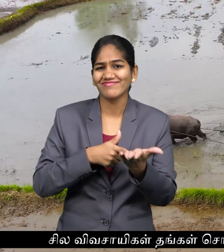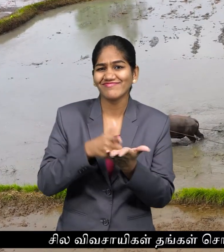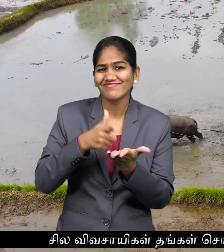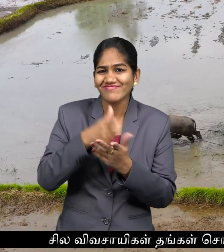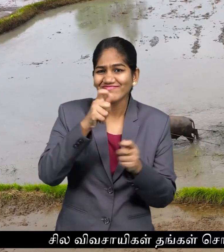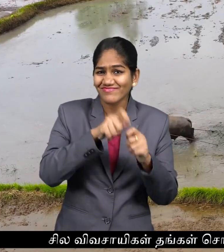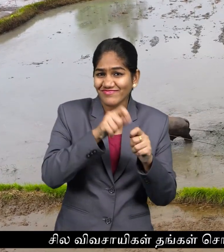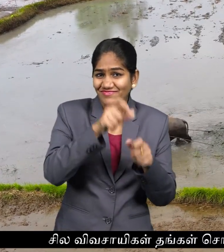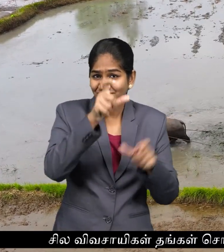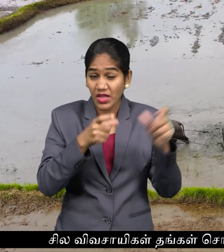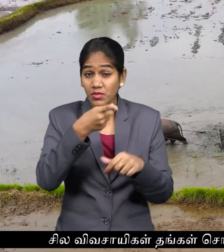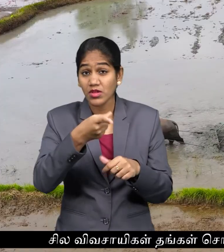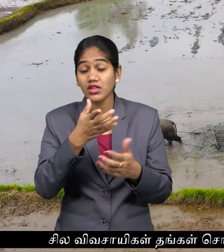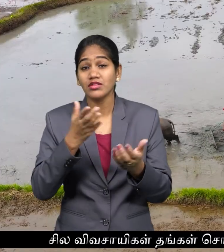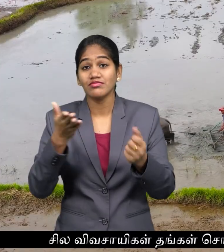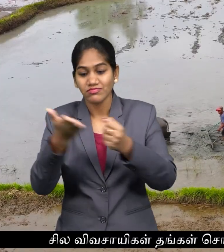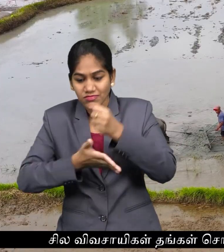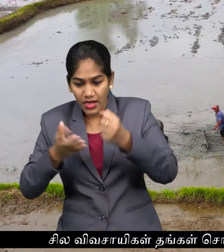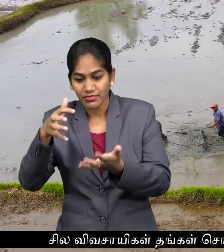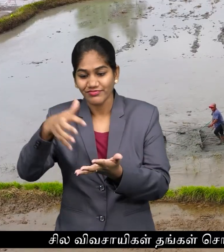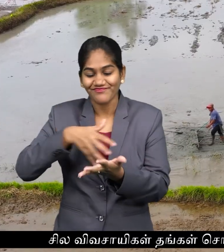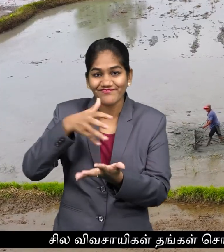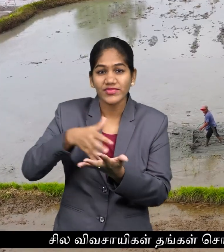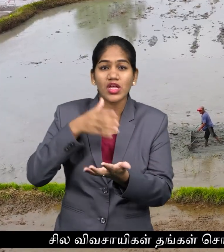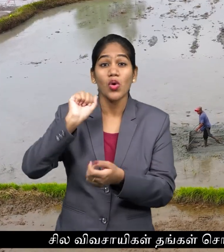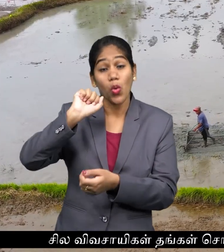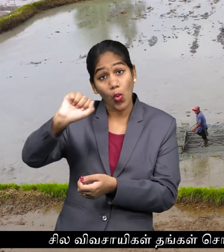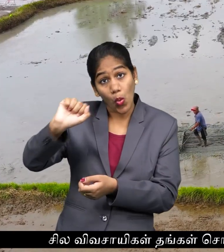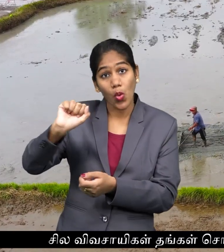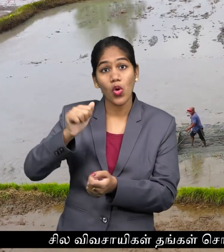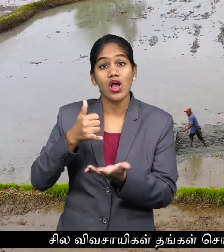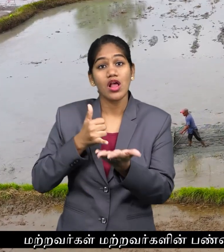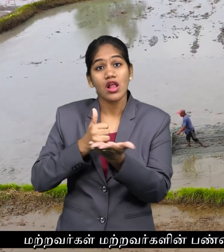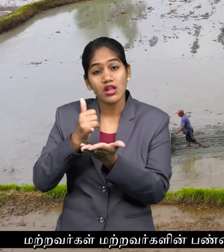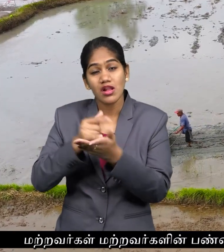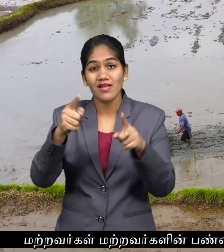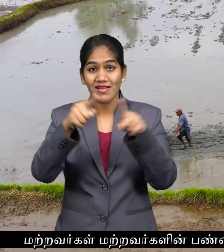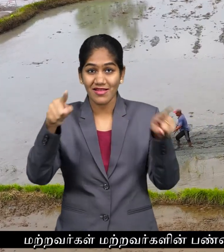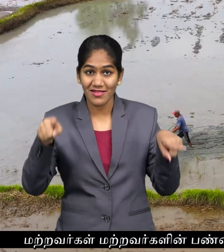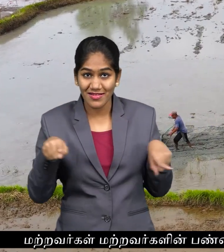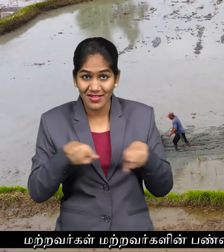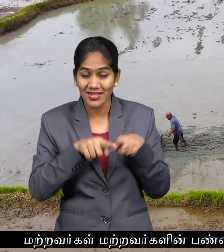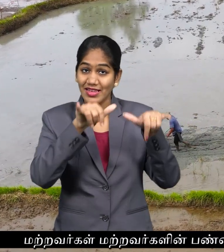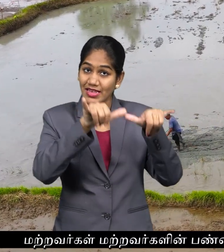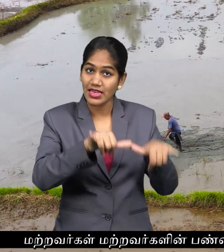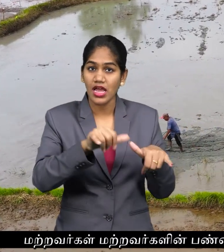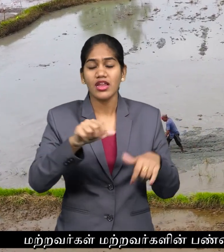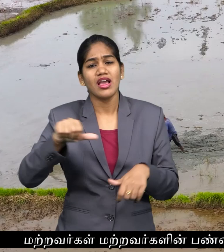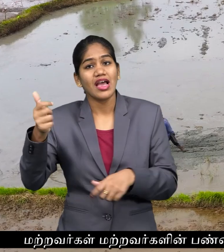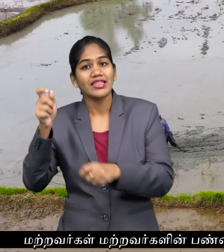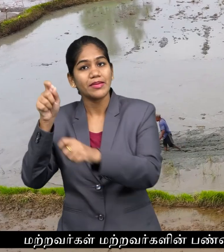சில விவசாயிகள் தங்கள் சொந்த நிலத்தில் விவசாயம் செய்கிறார்கள். மற்றவர்கள் மற்றவர்களின்